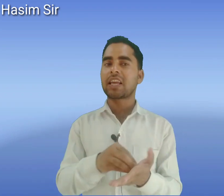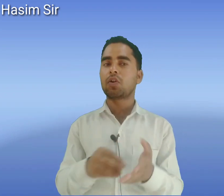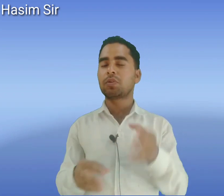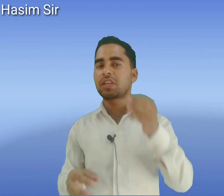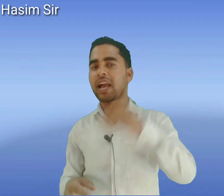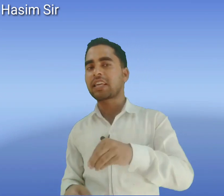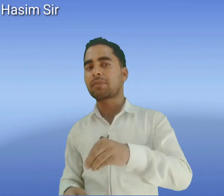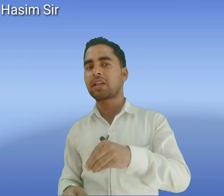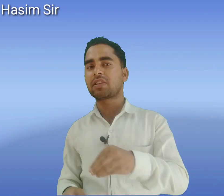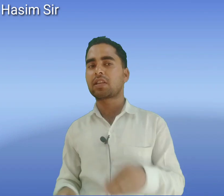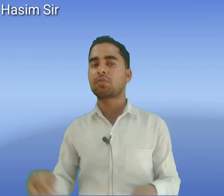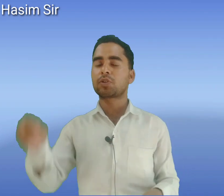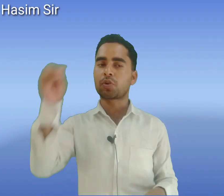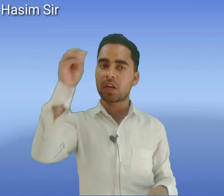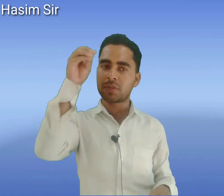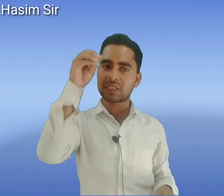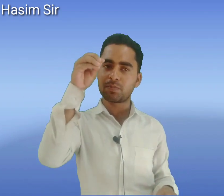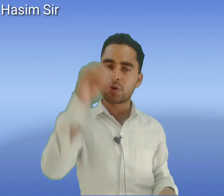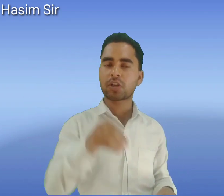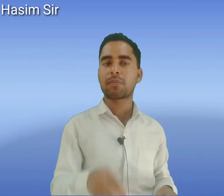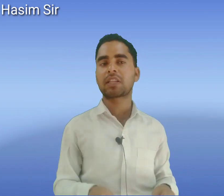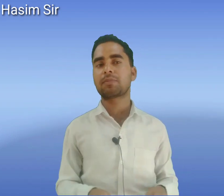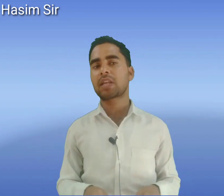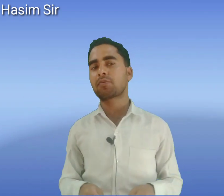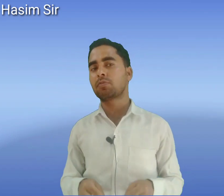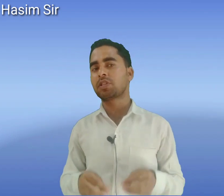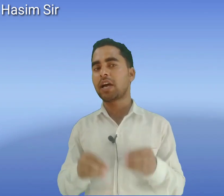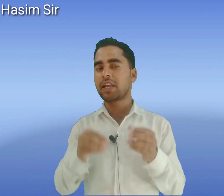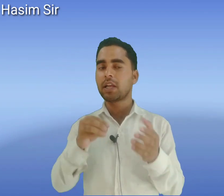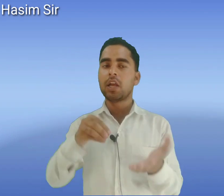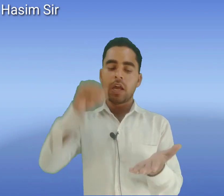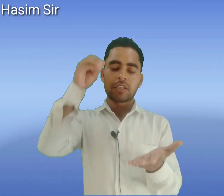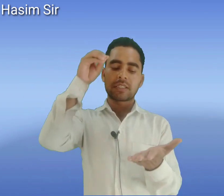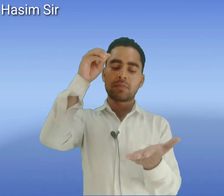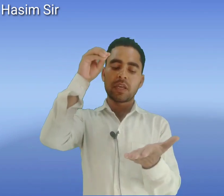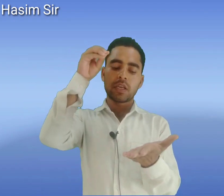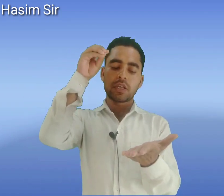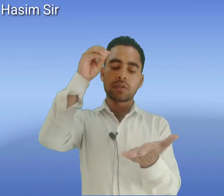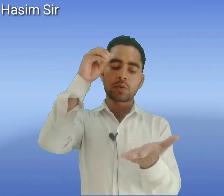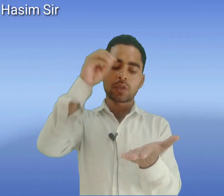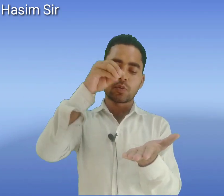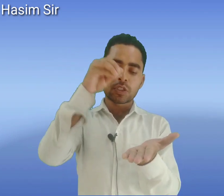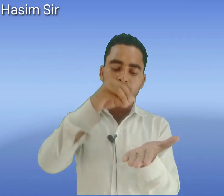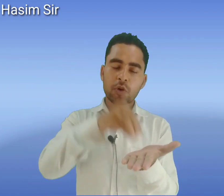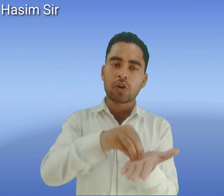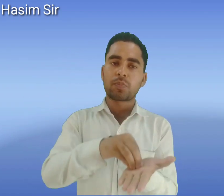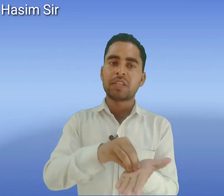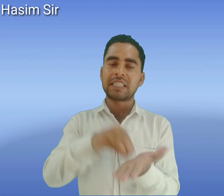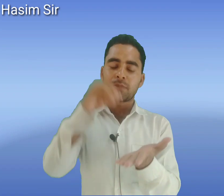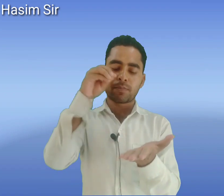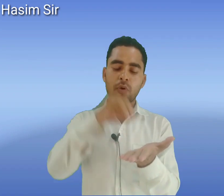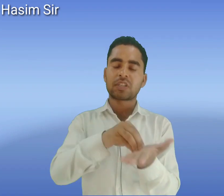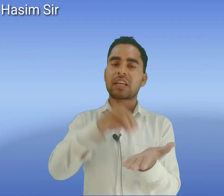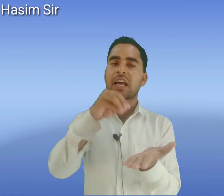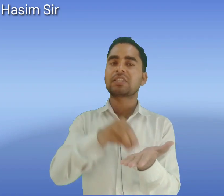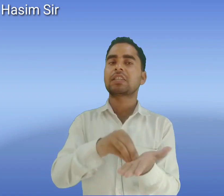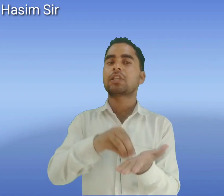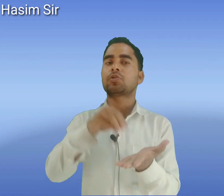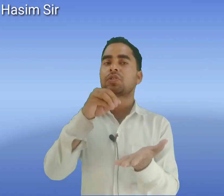क्या किया हुई क्या क्या बात है नहीं हुई टोटल मिस वीडियो के माध्यम से आपको बता रहे हैं जिसमें इस उस विडियो कॉन्फ्रेंसिंग में बहुत सारे राज्य के